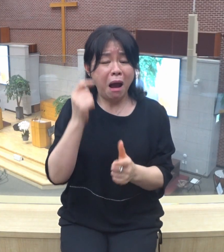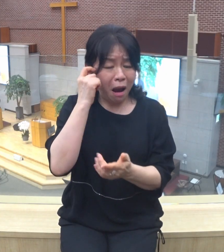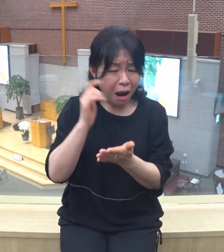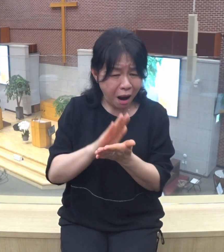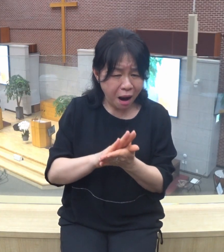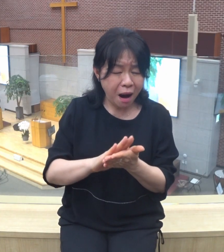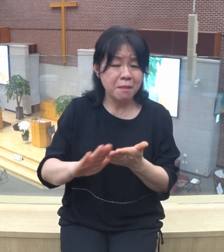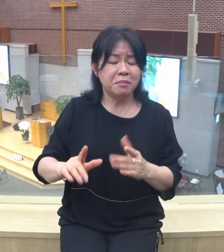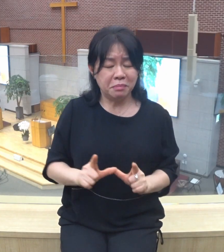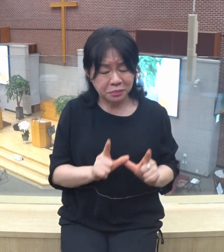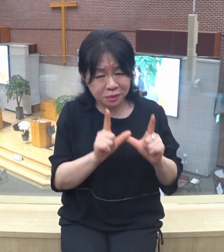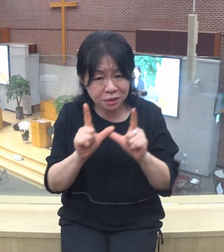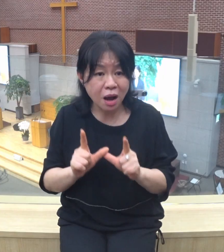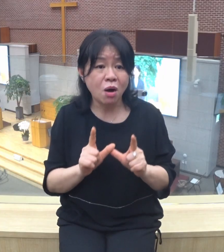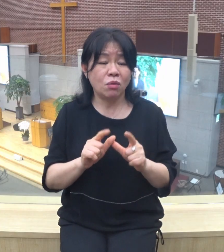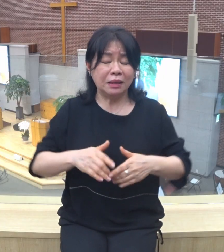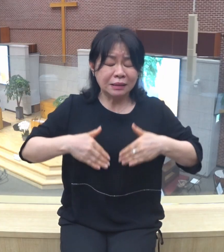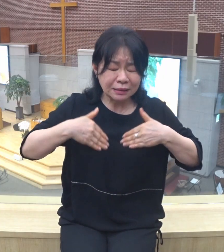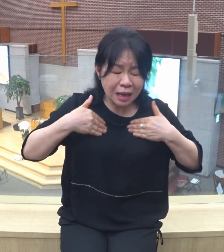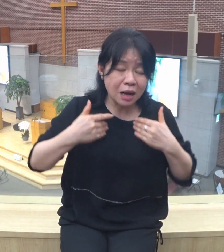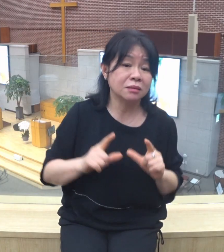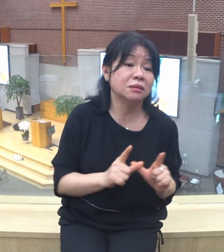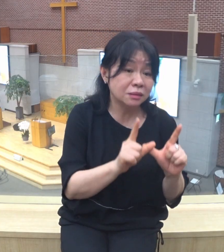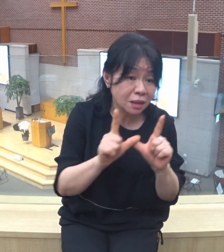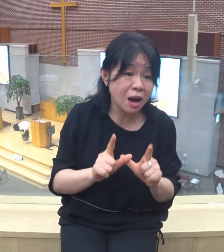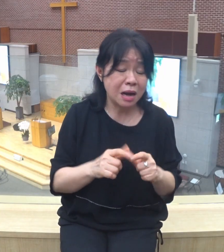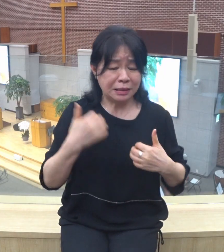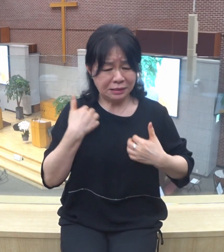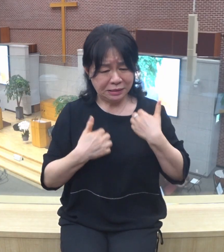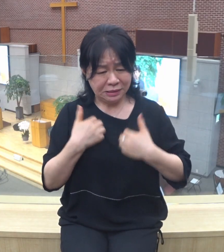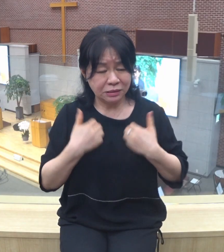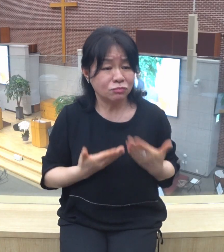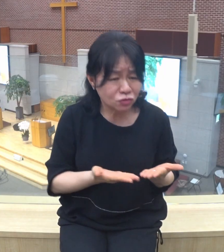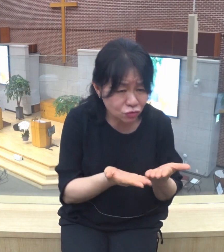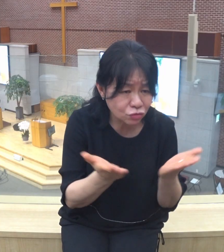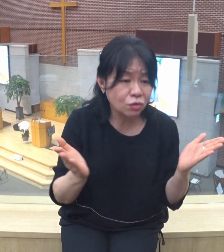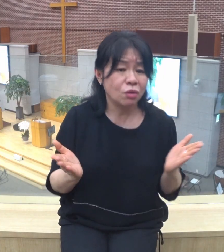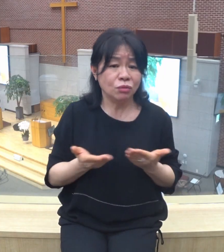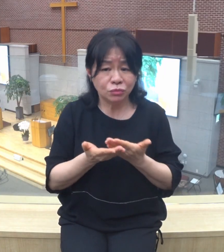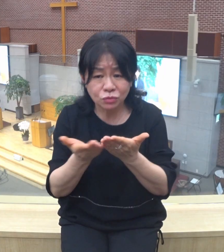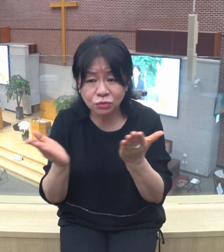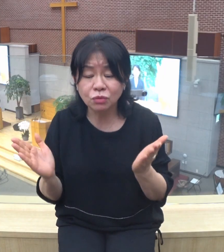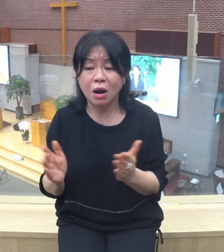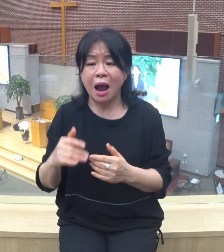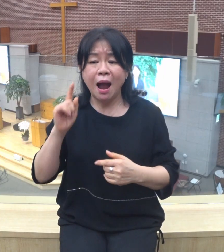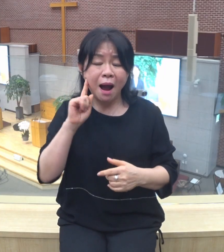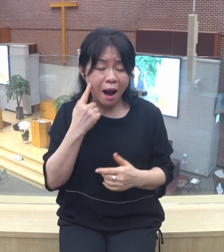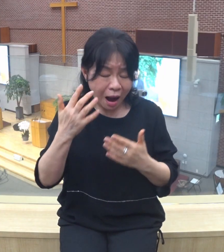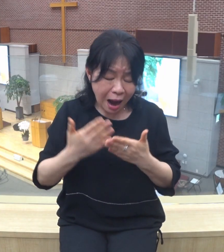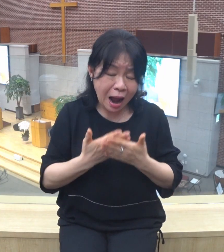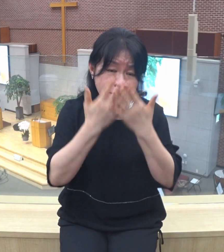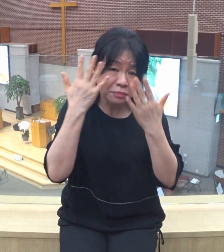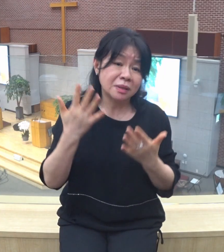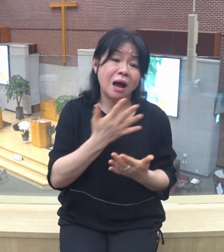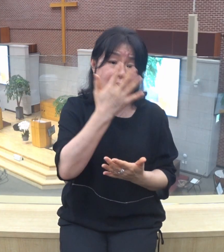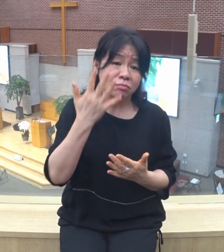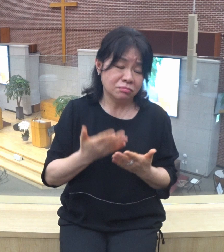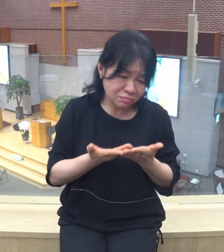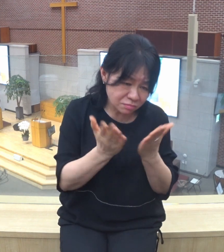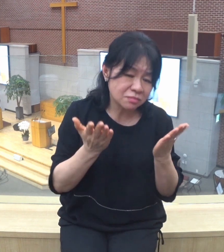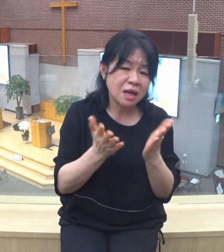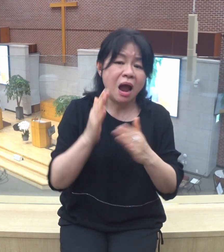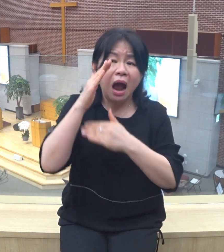화평함을 드러내고 따스함을 드러내고 기쁨을 드러내고 그리고 아름다움을 드러내어서